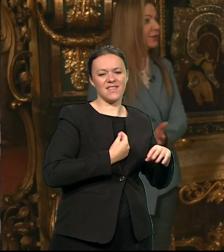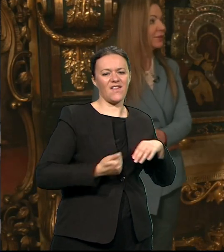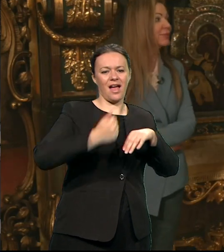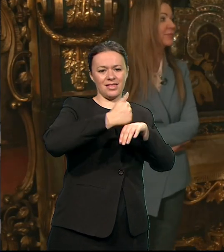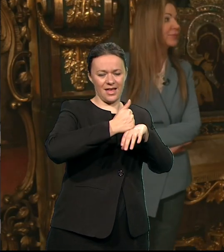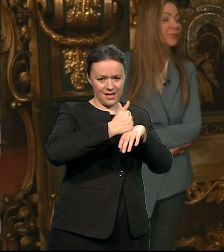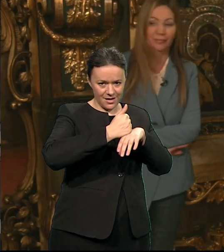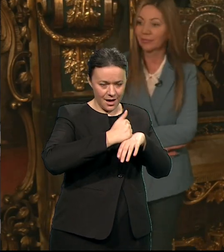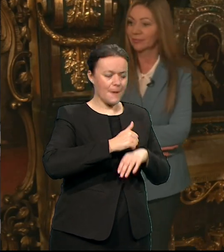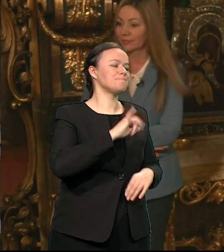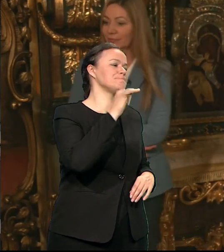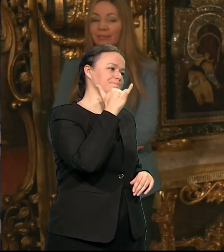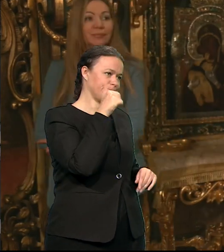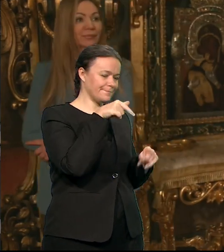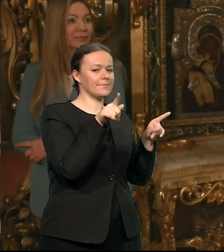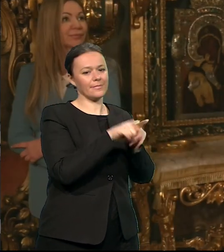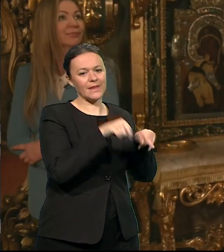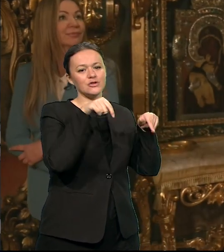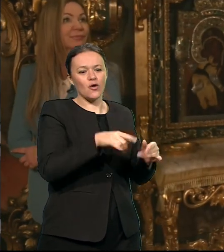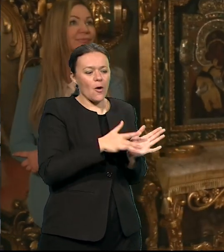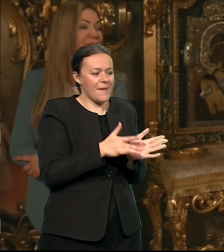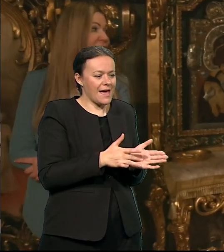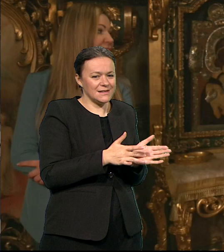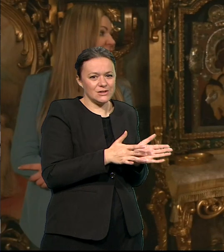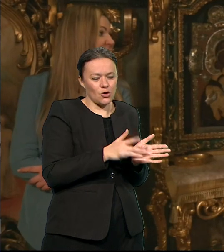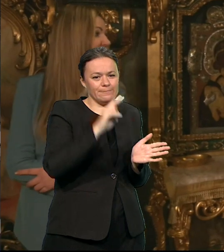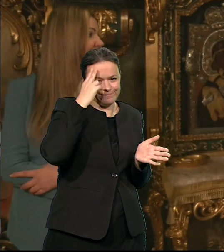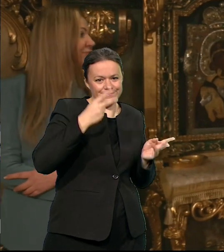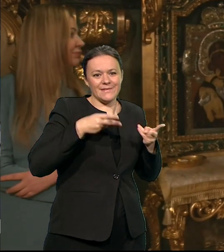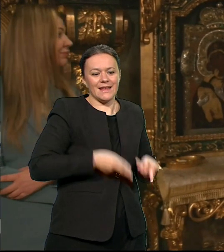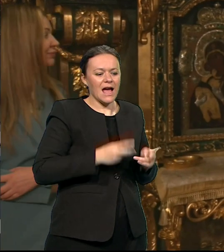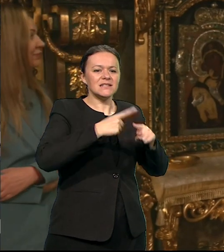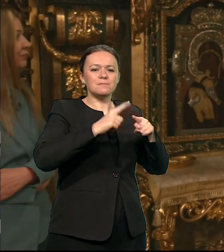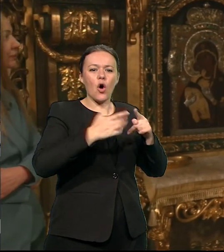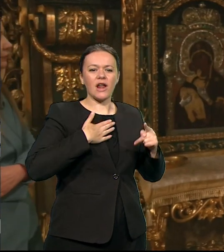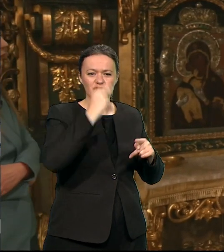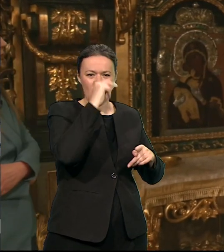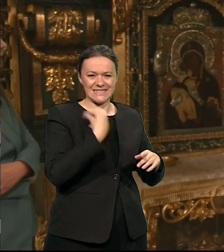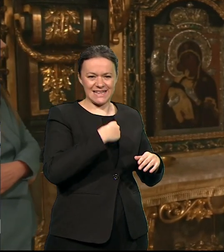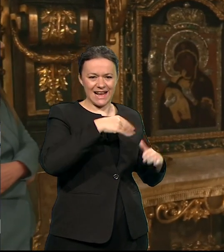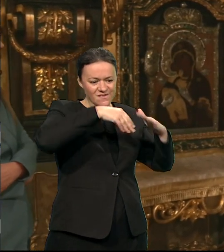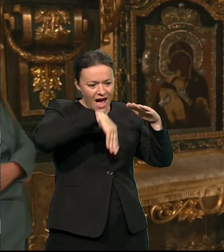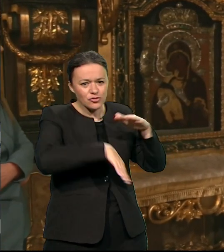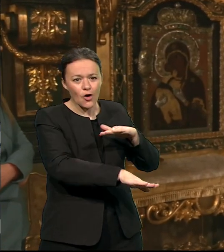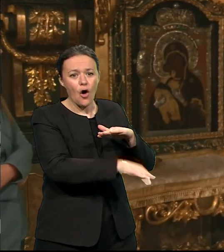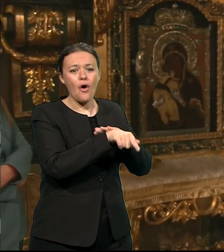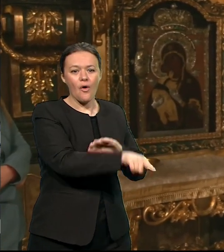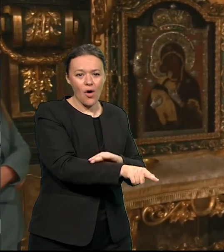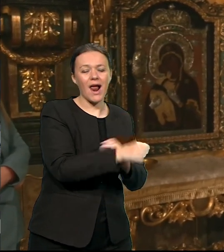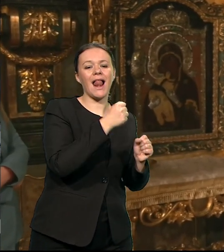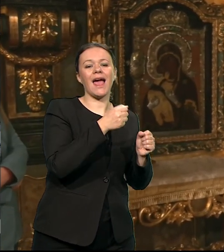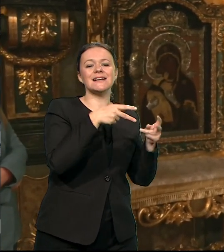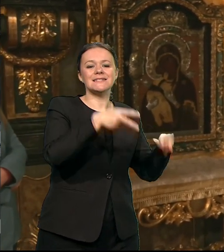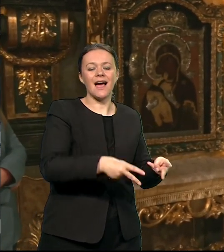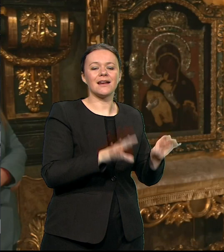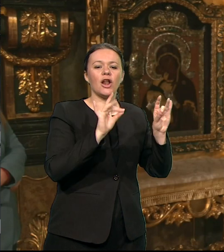Saborna crkva je svojevrsan mauzolej srpskog naroda, budući da u kripti našeg hrama sahranjeno je 10 jeraraha, od